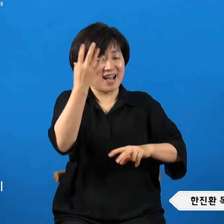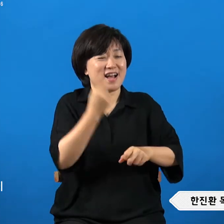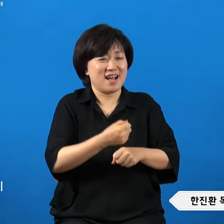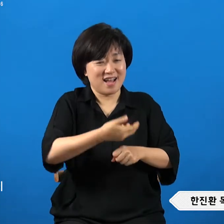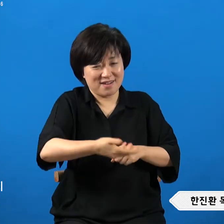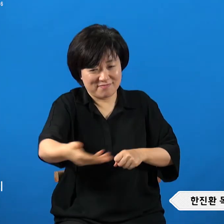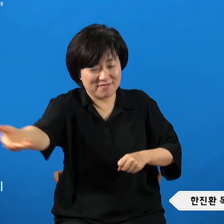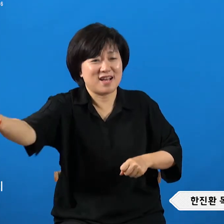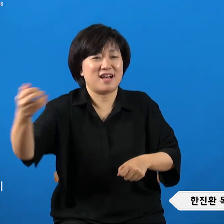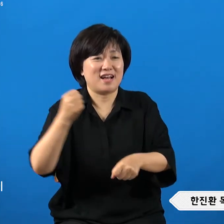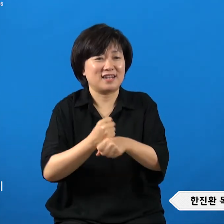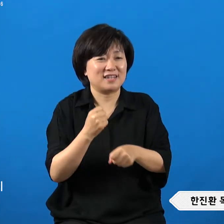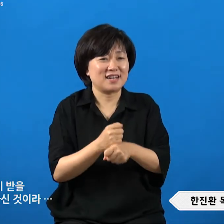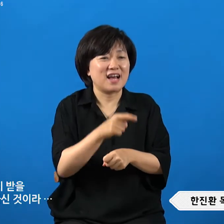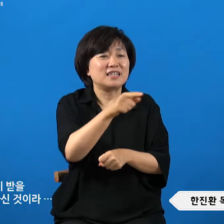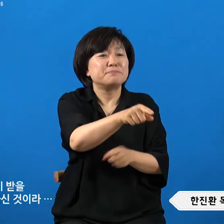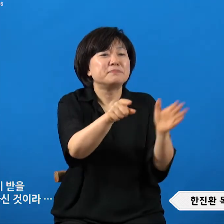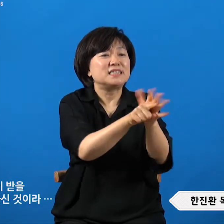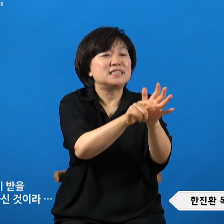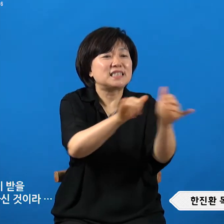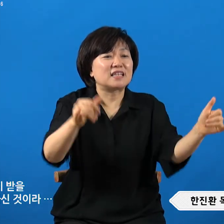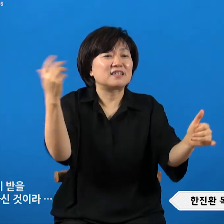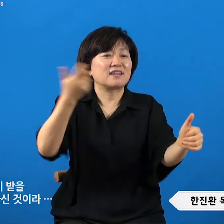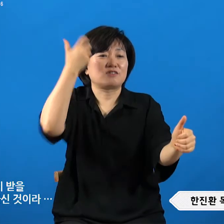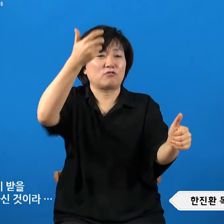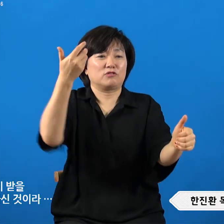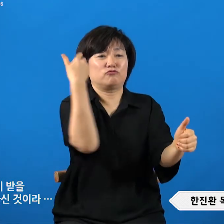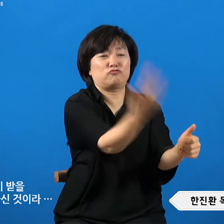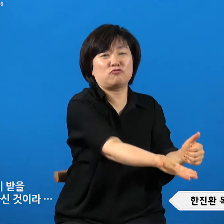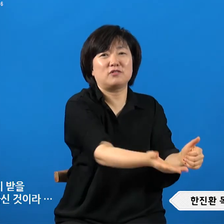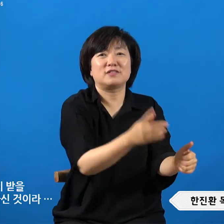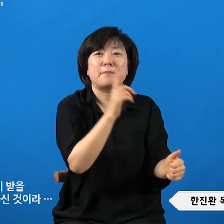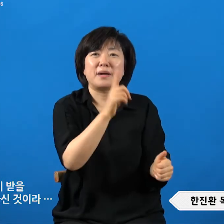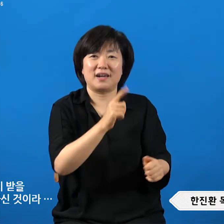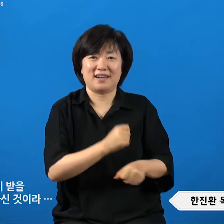믿는 자들이 받을 성령을 가리켜 말씀하신 것이라.